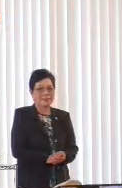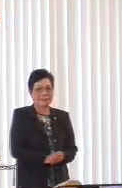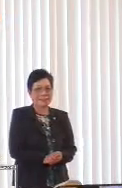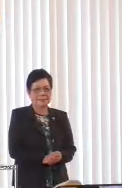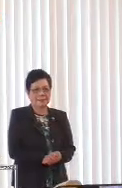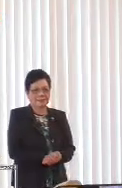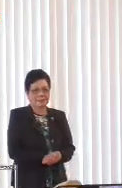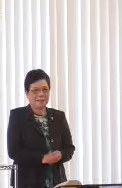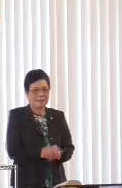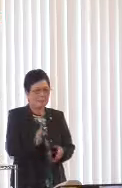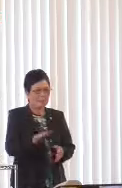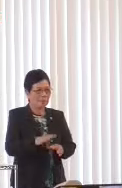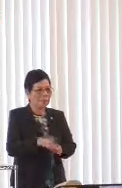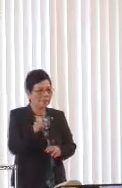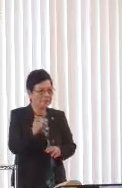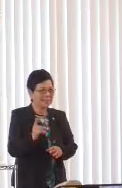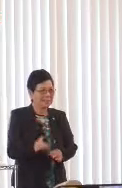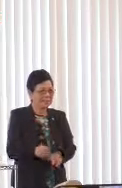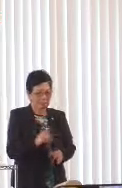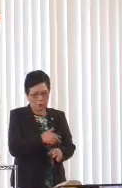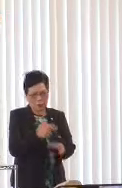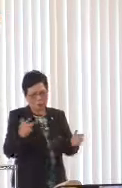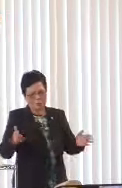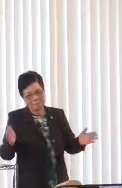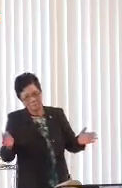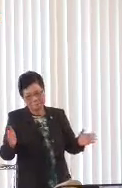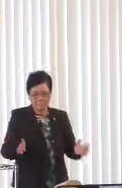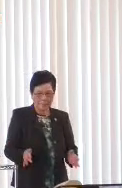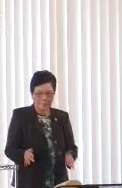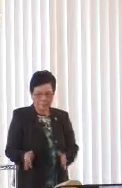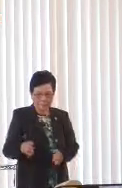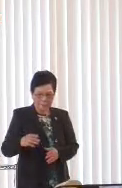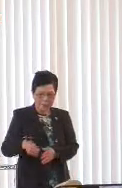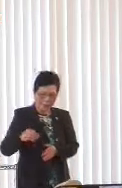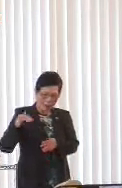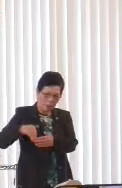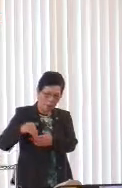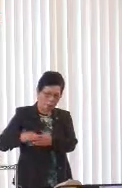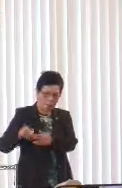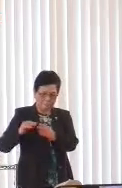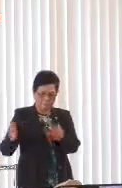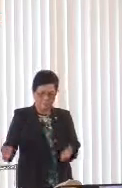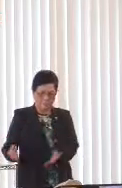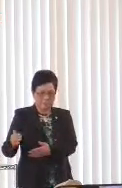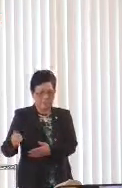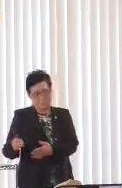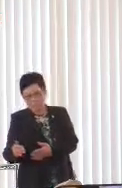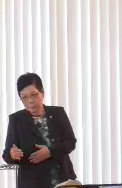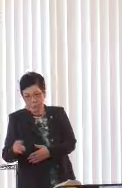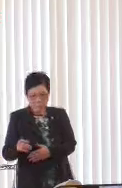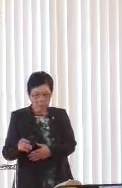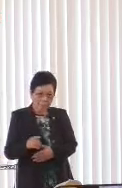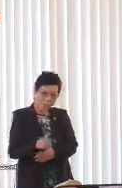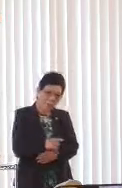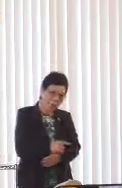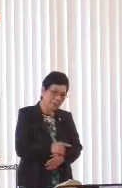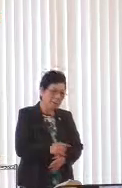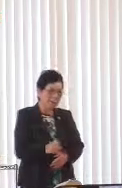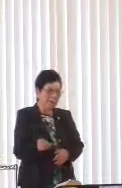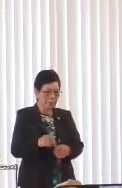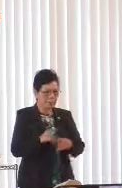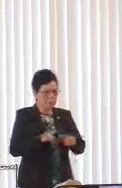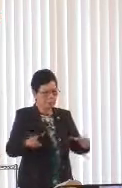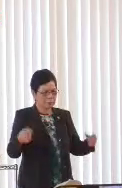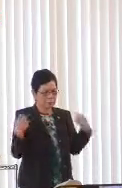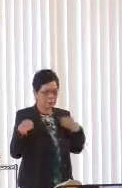まずカバンを選んで、着るものを選んでね、で全部詰めて普段着るもの